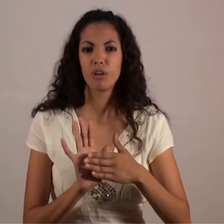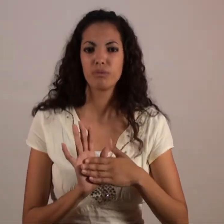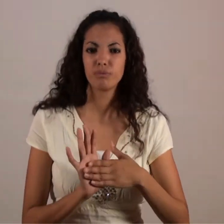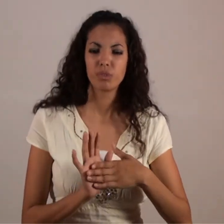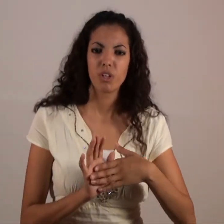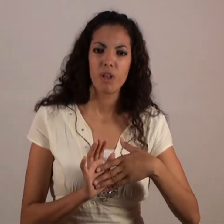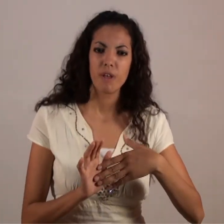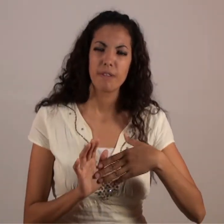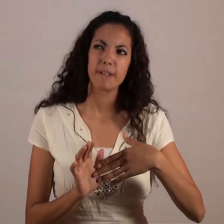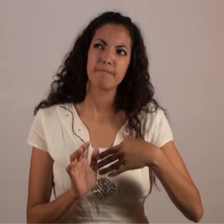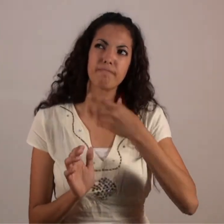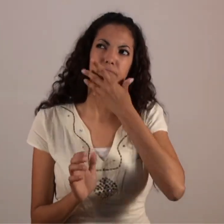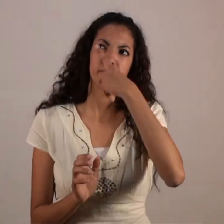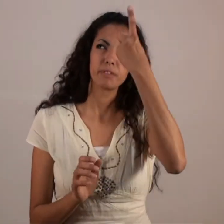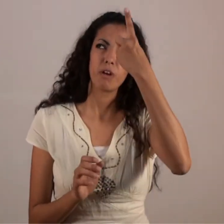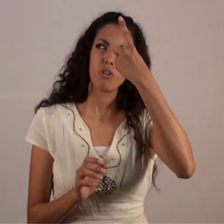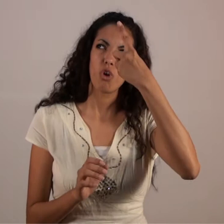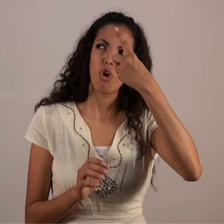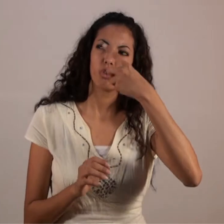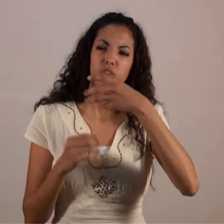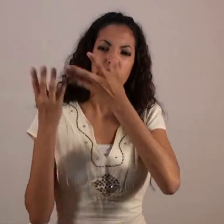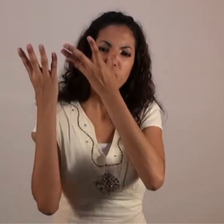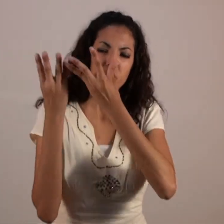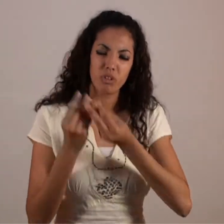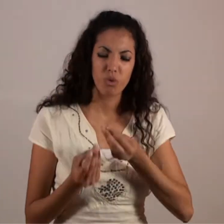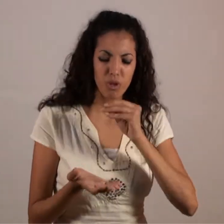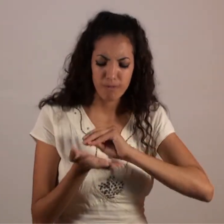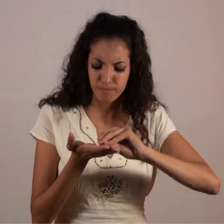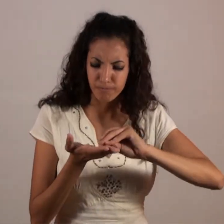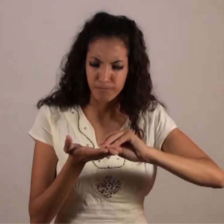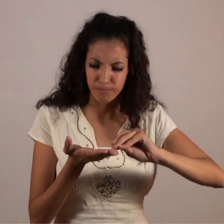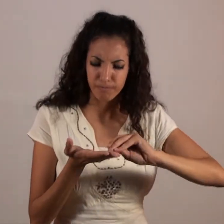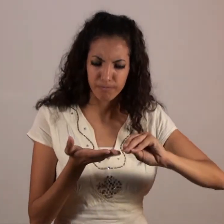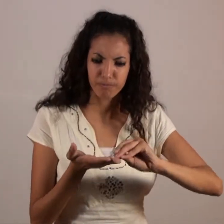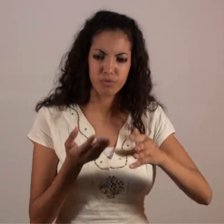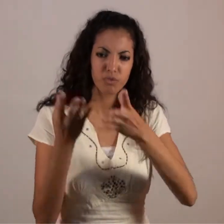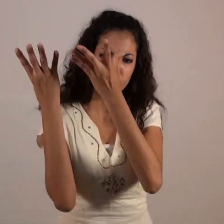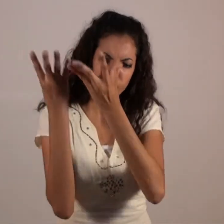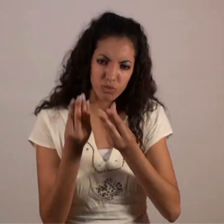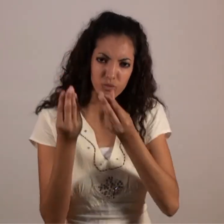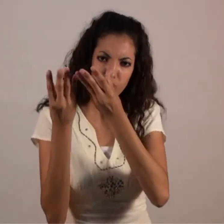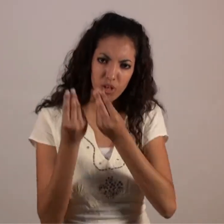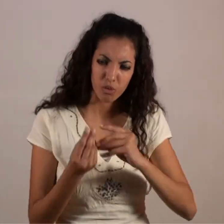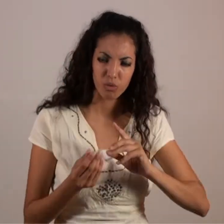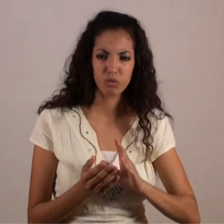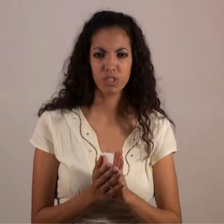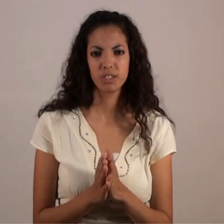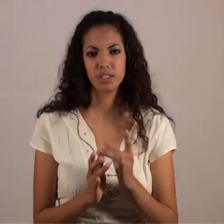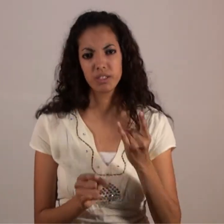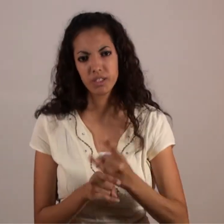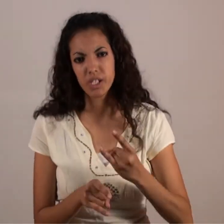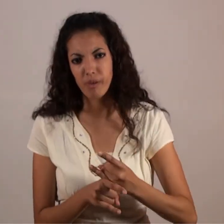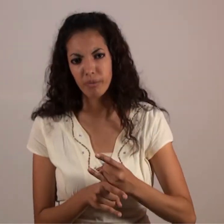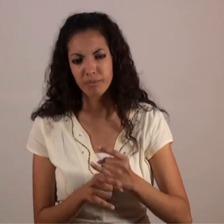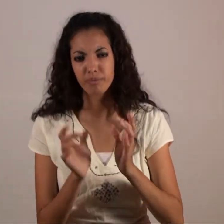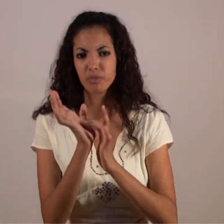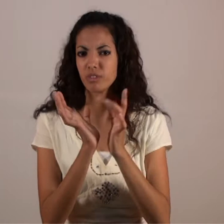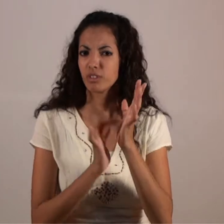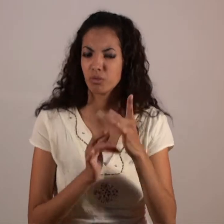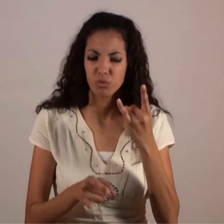o abogado, alguien que aparece a favor de otro como intercesor. Jesús es nuestro abogado, y Él nos